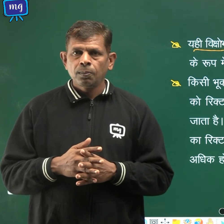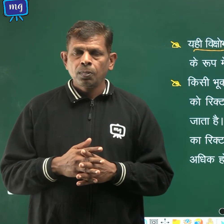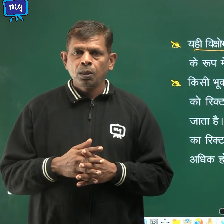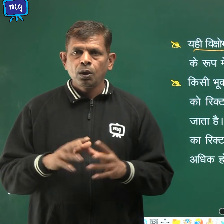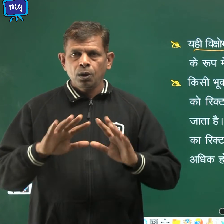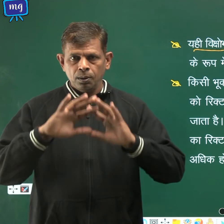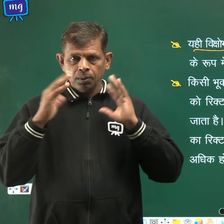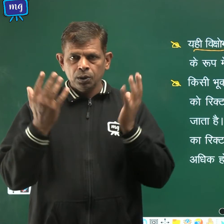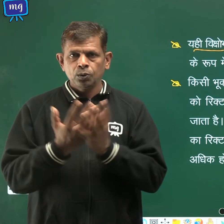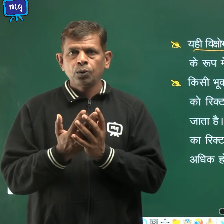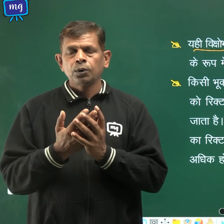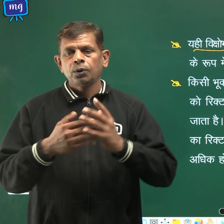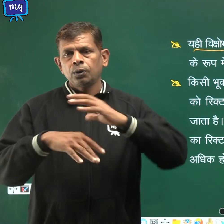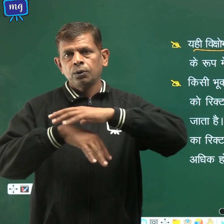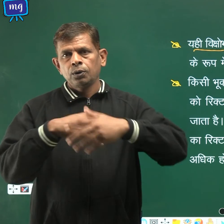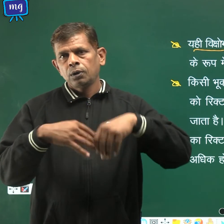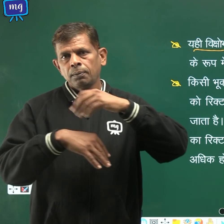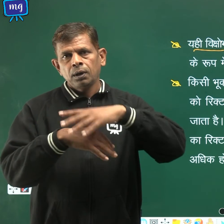पृथ्वी की सतह पर